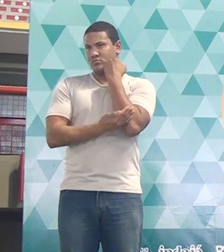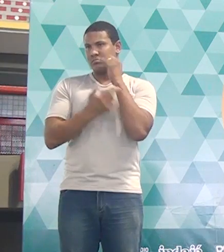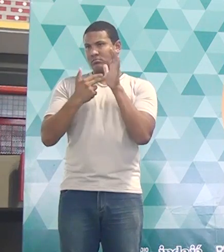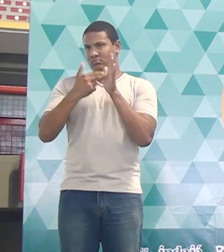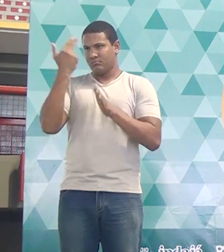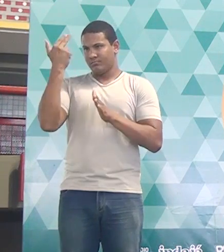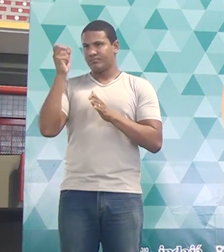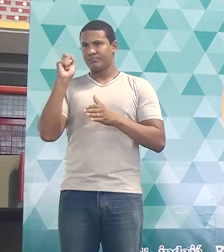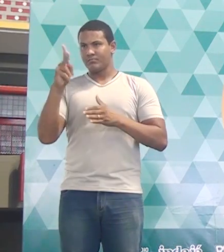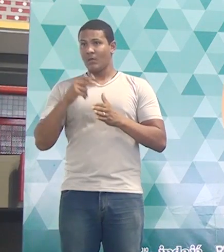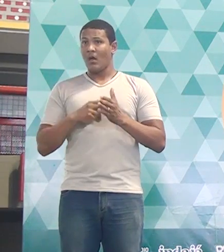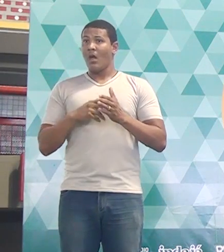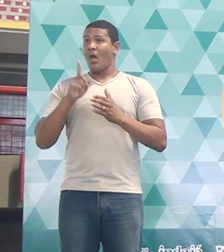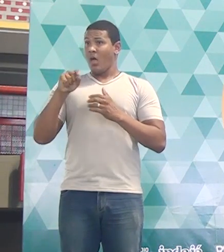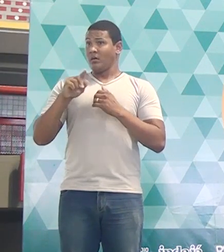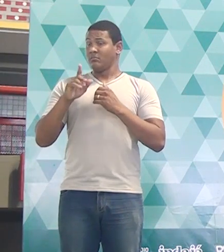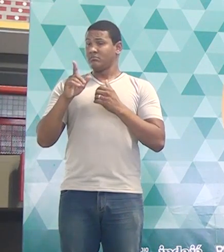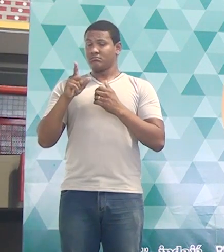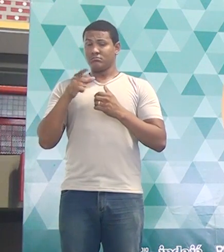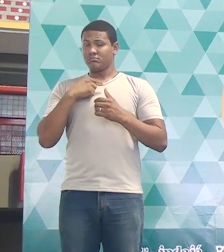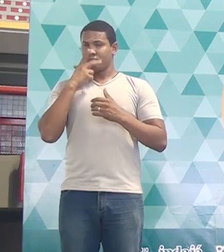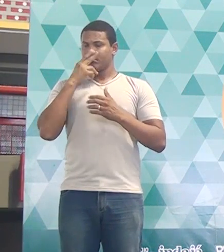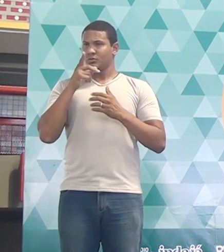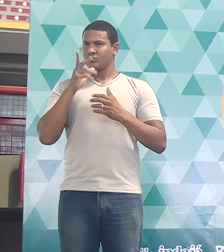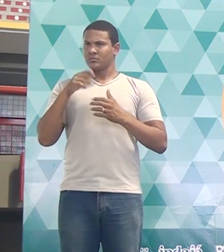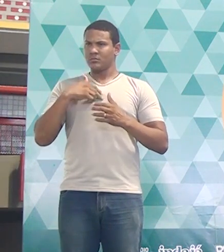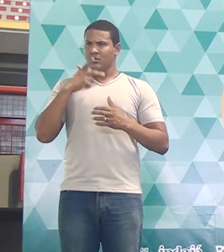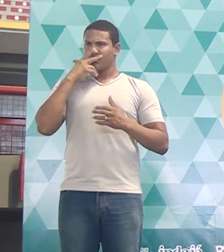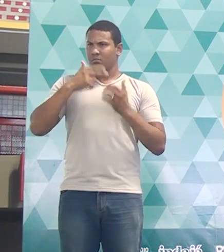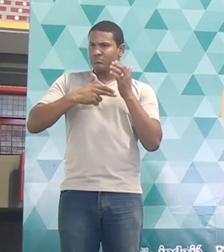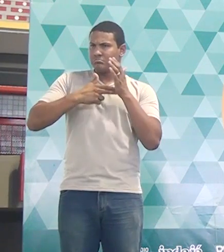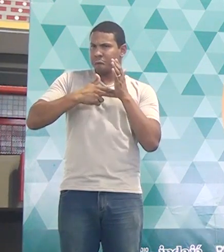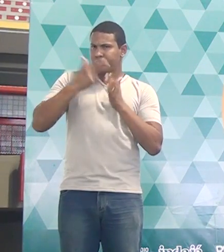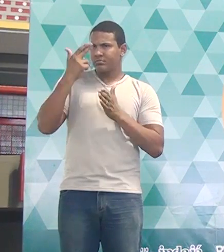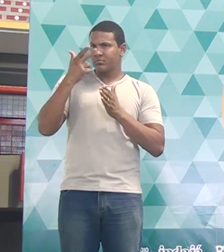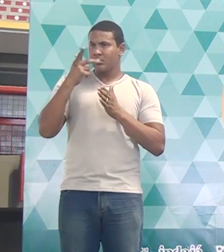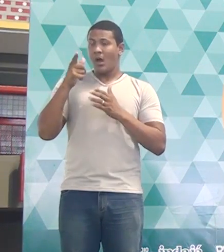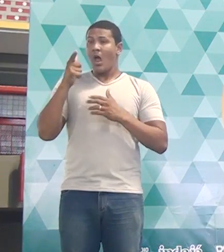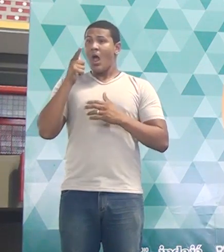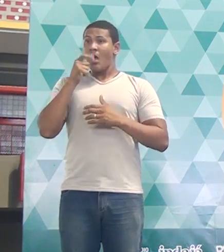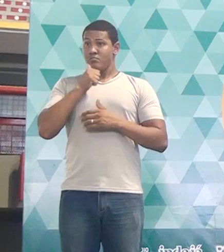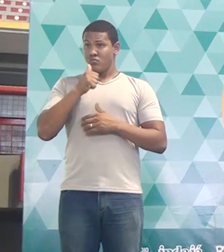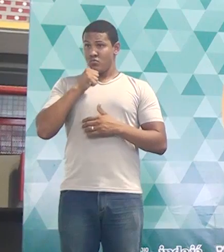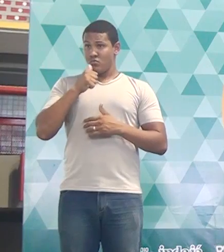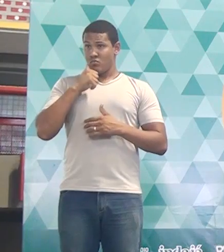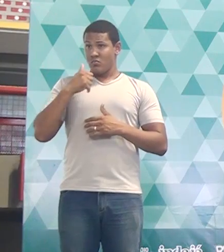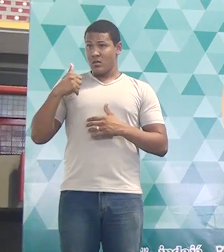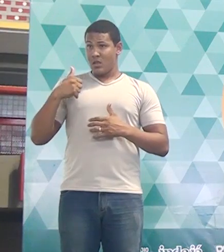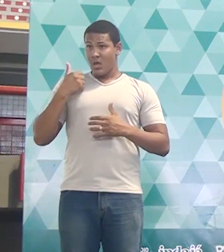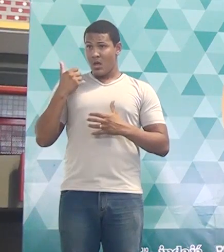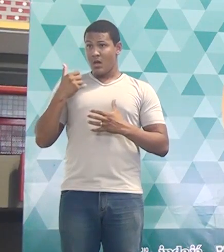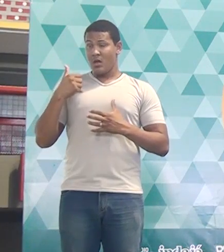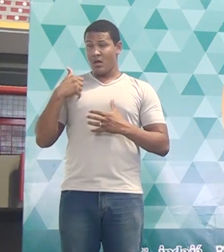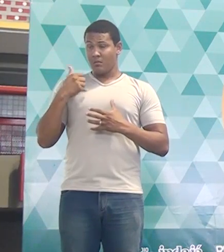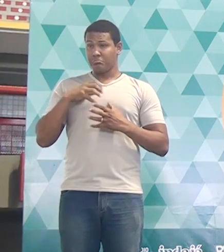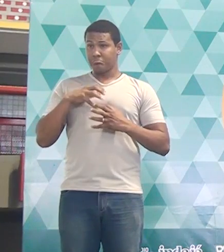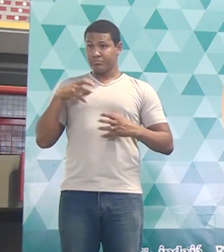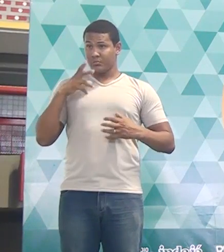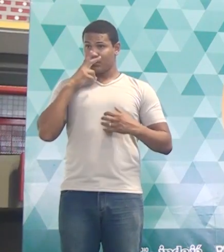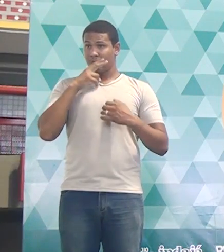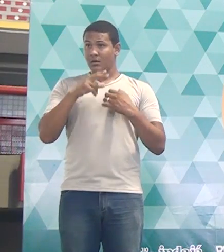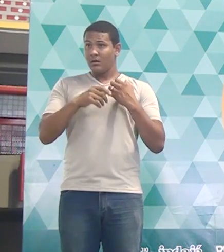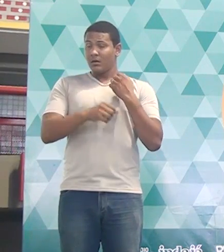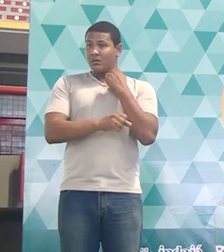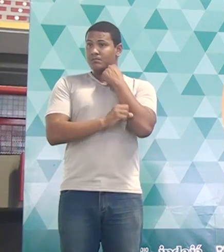Na hora que o médico estava usando o bisturi elétrico, ela toda anestesiada soltou um pum. E aí os gases do pum, em contato com a faísca do